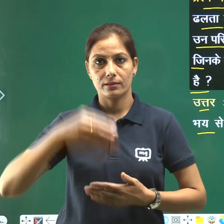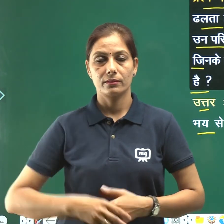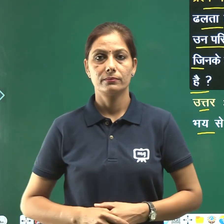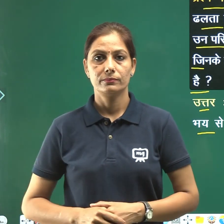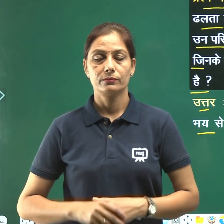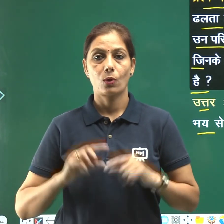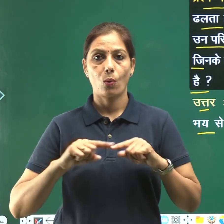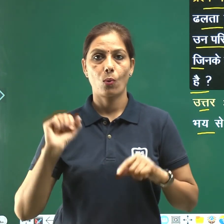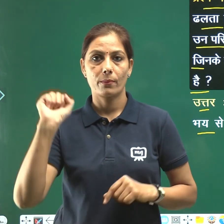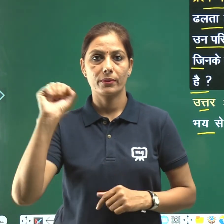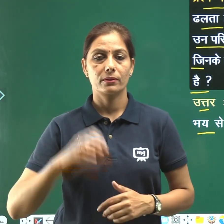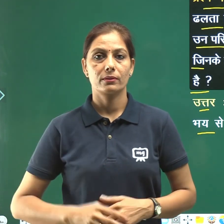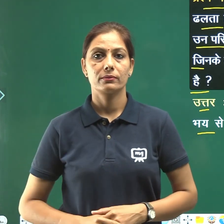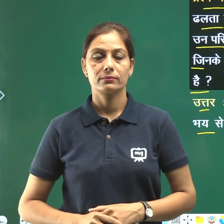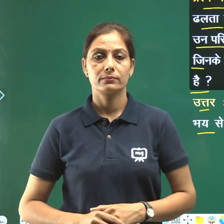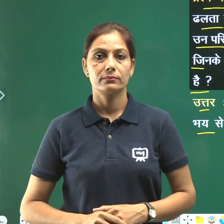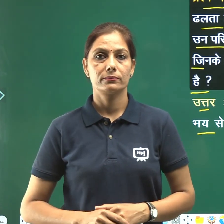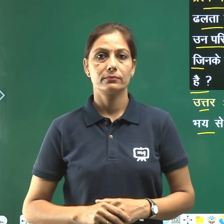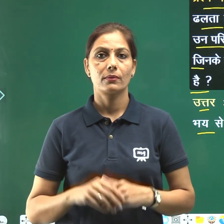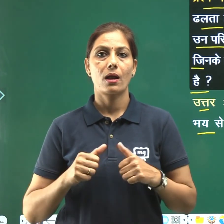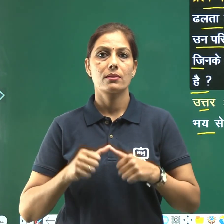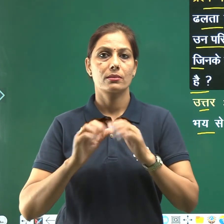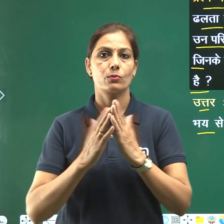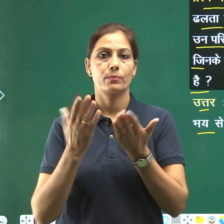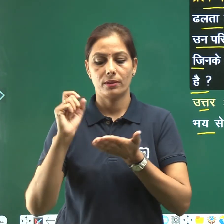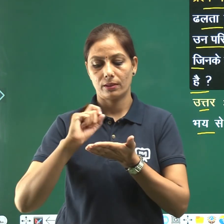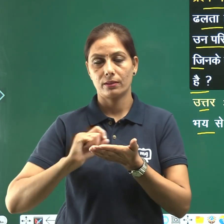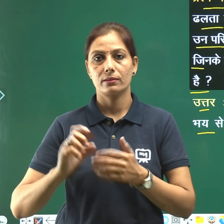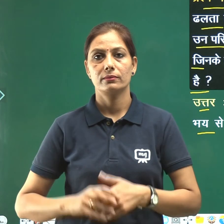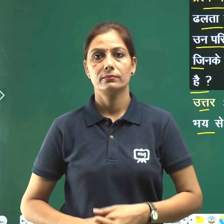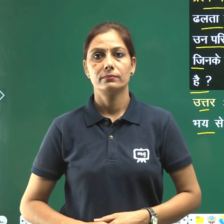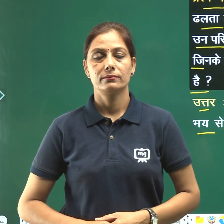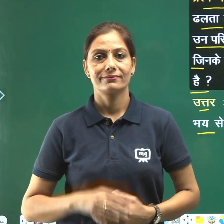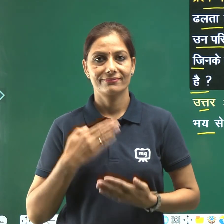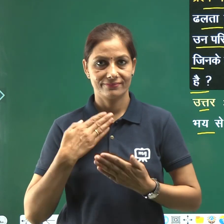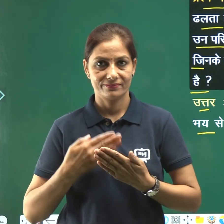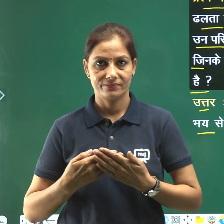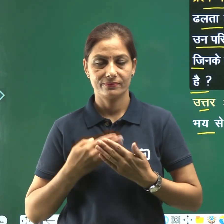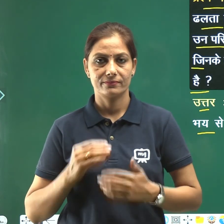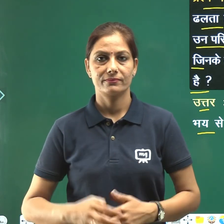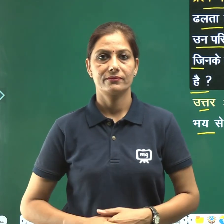करें और अपनी उत्तर पुस्तिका में लिखें। धन्यवाद।